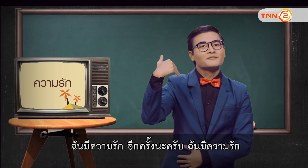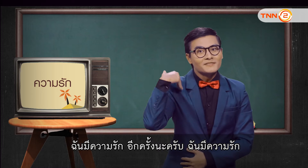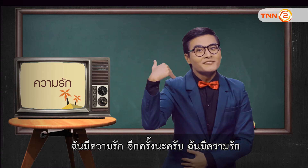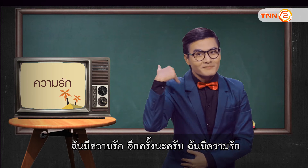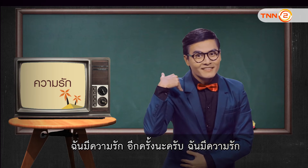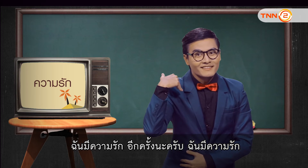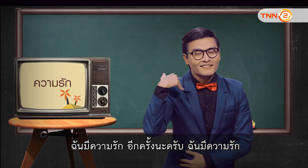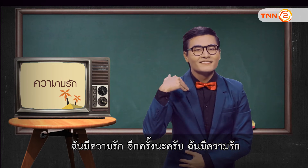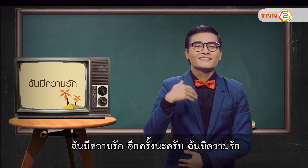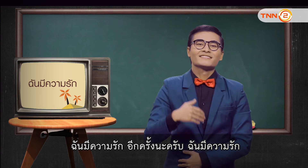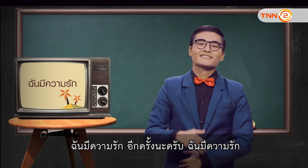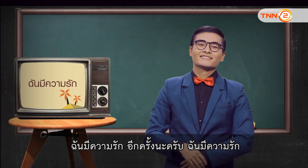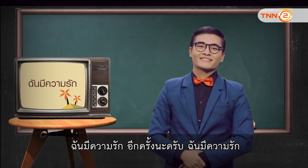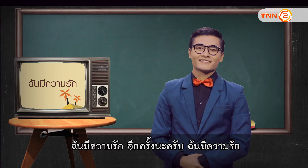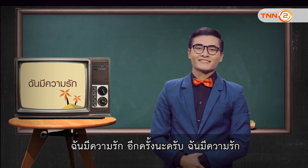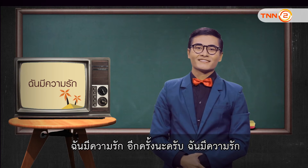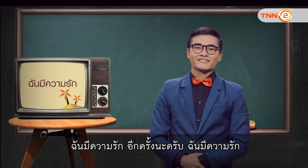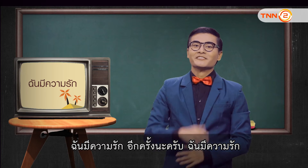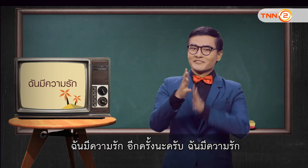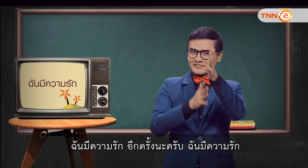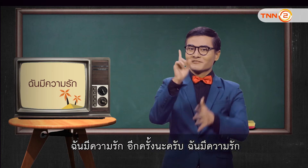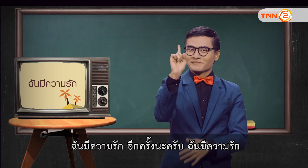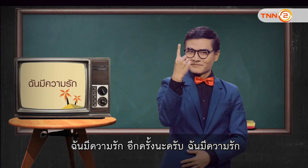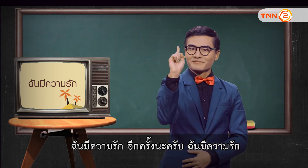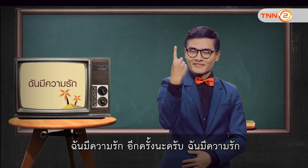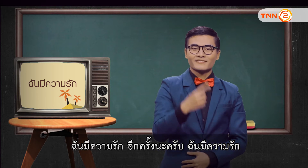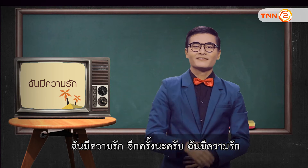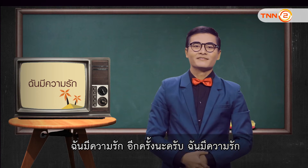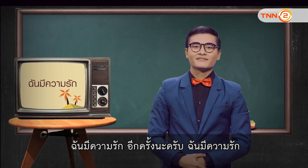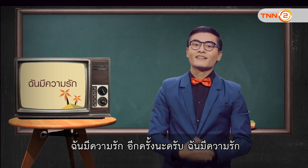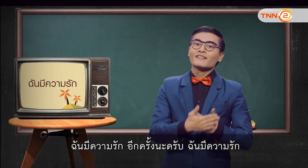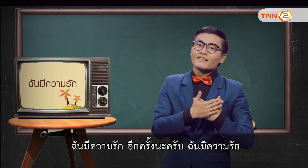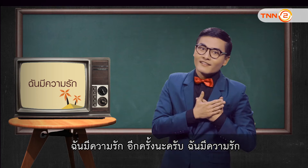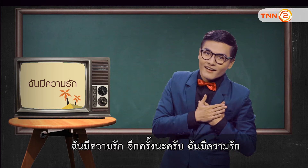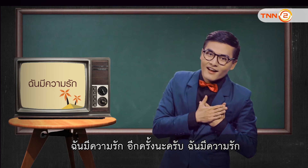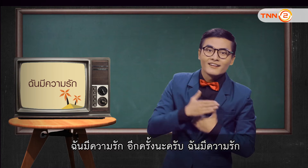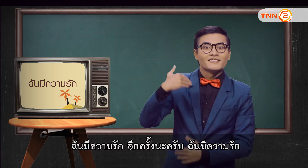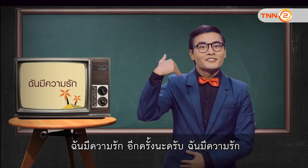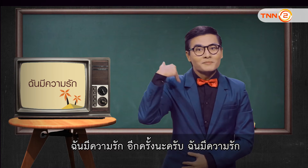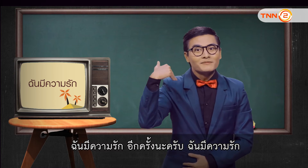ฉันมีความรักอีกครั้งนะครับฉันมีความรัก